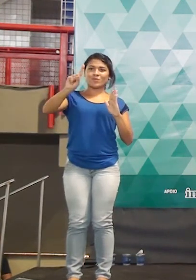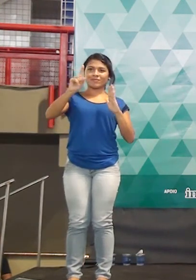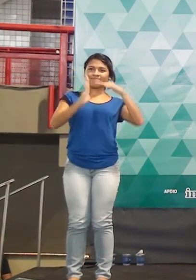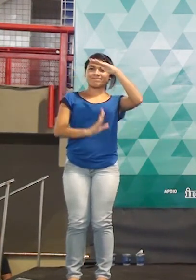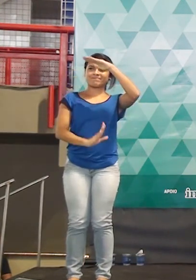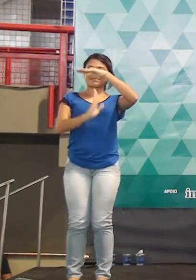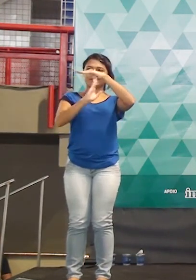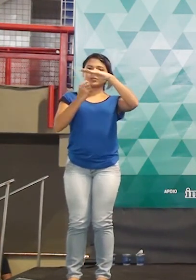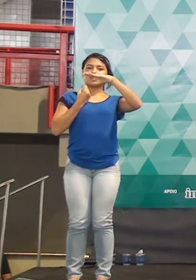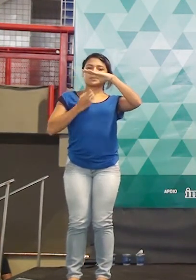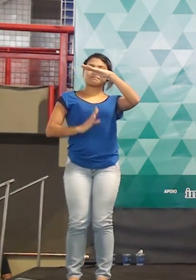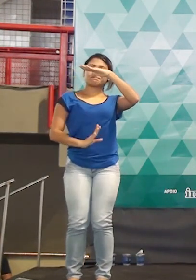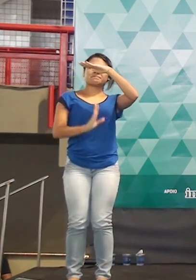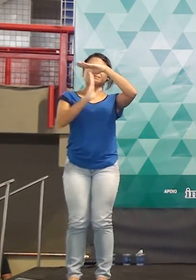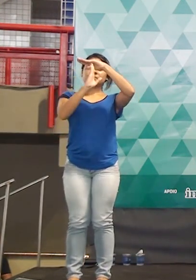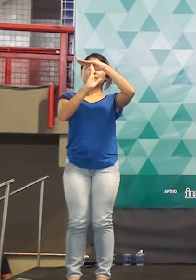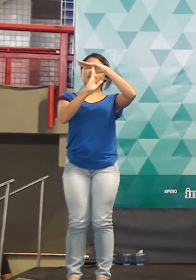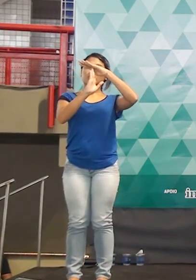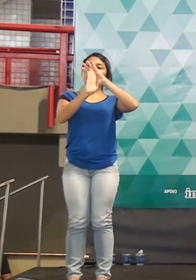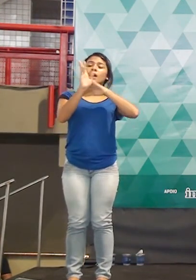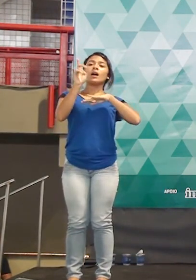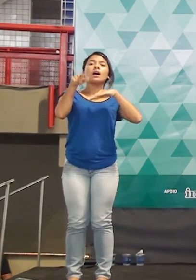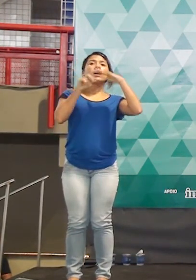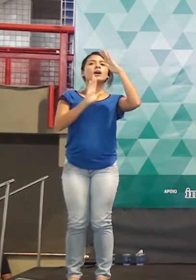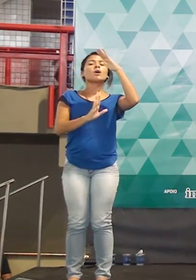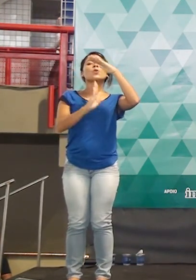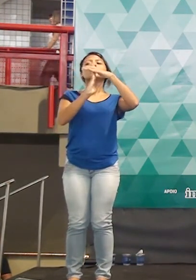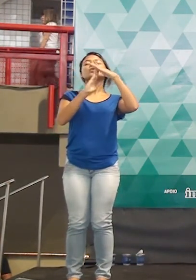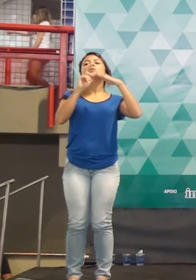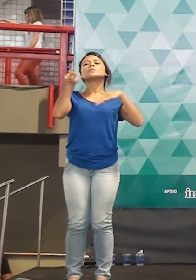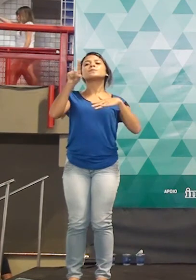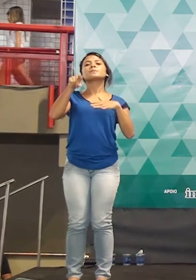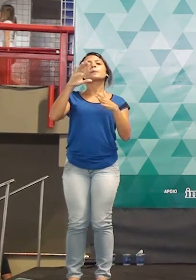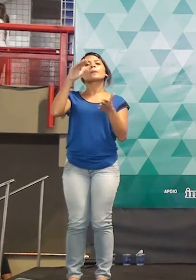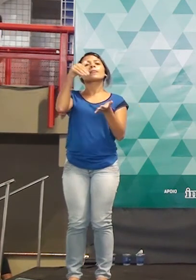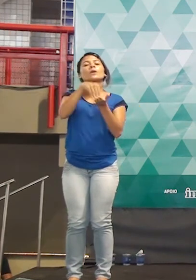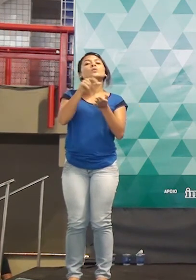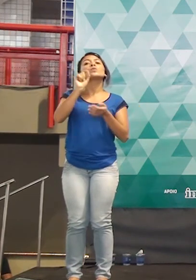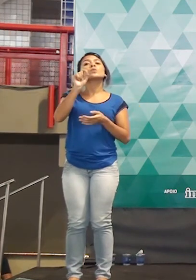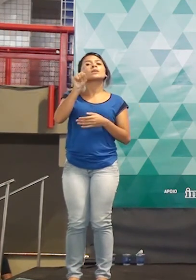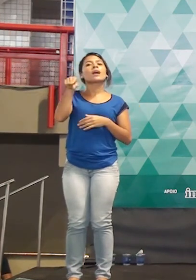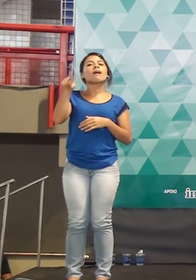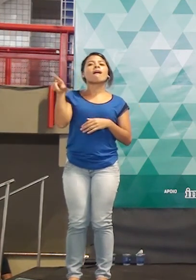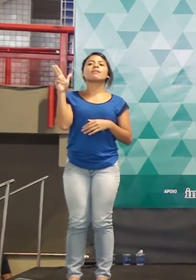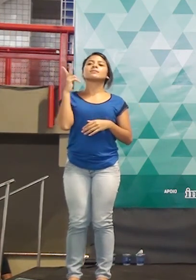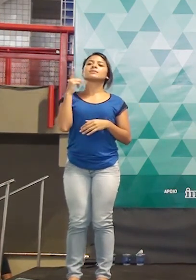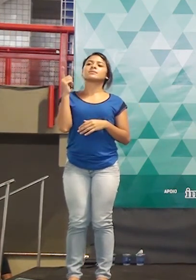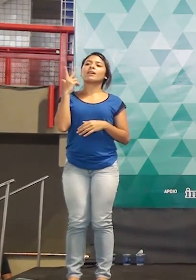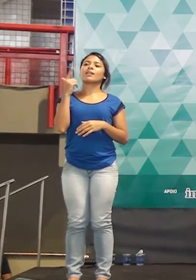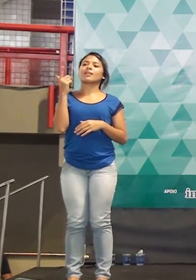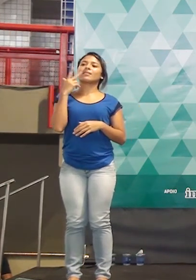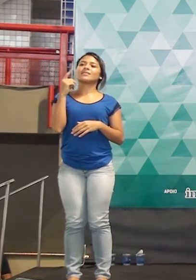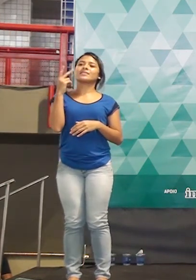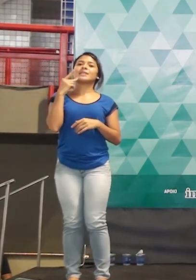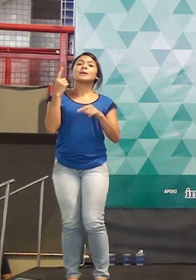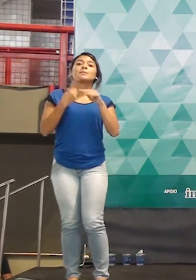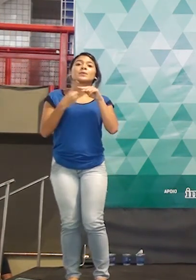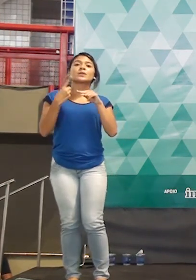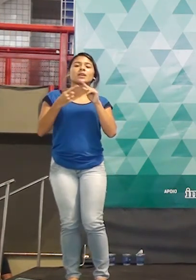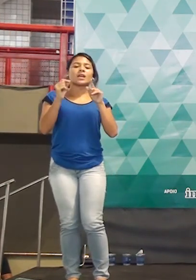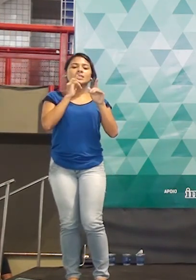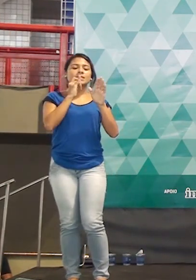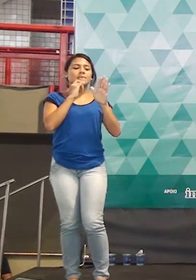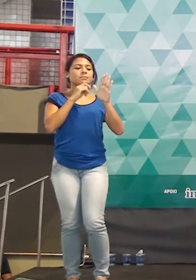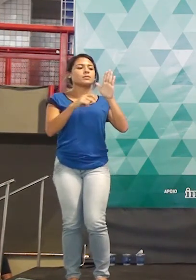último, o 7º texto é de um aluno do Ceará. Você vê que o tamanho está bem direitinho. 5 ou